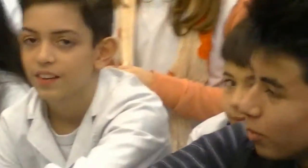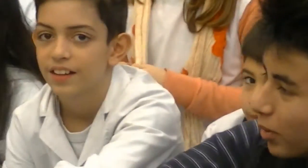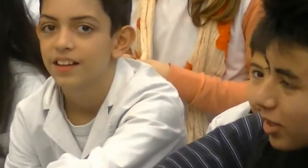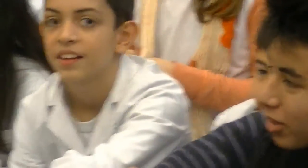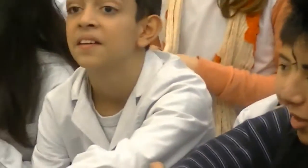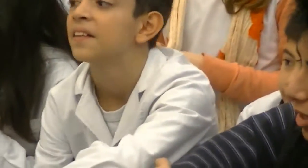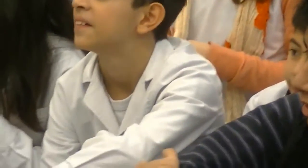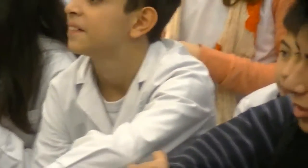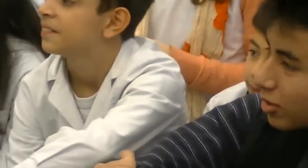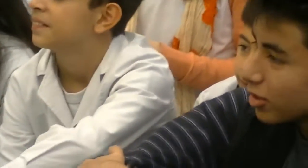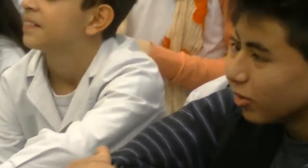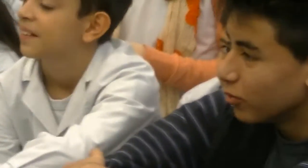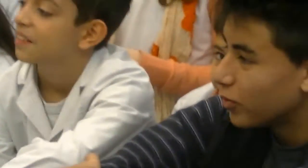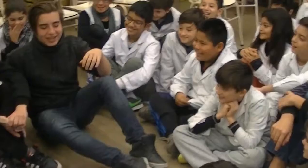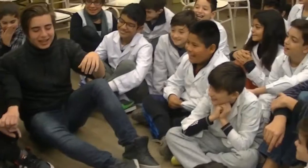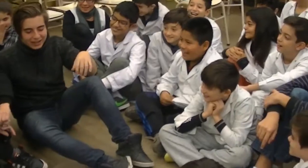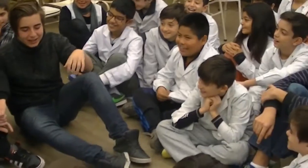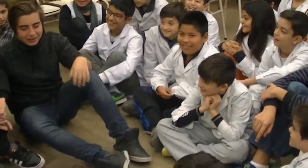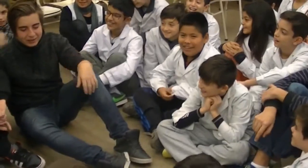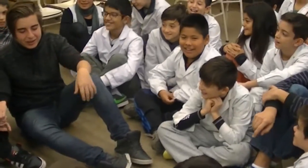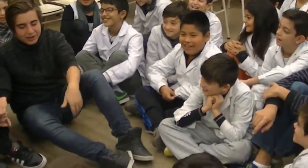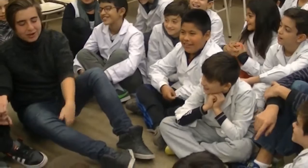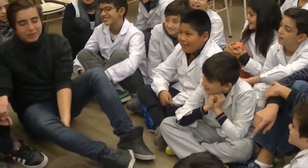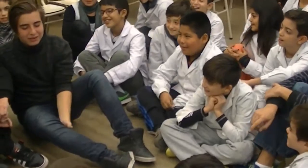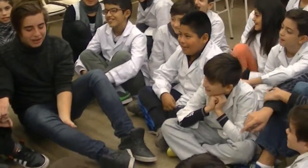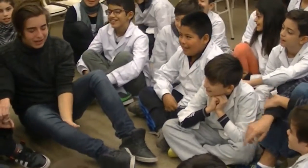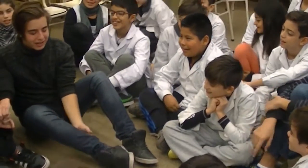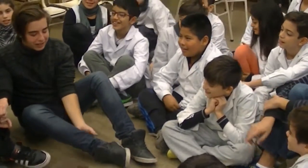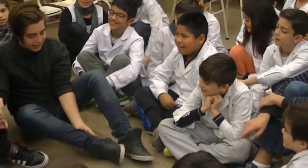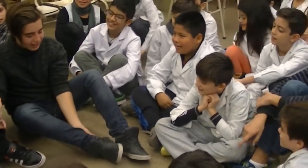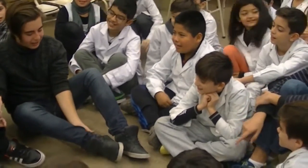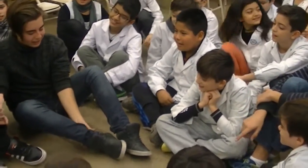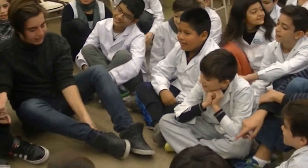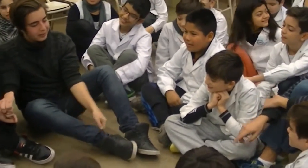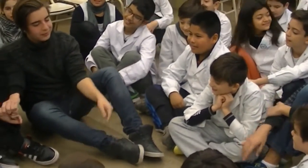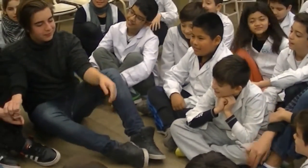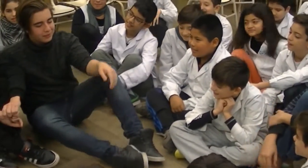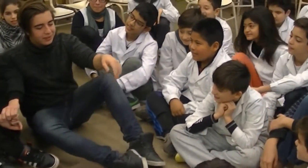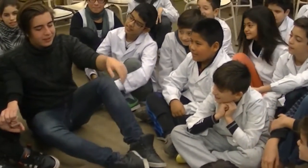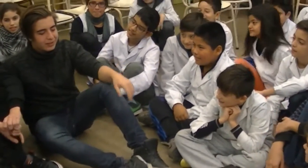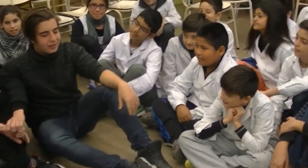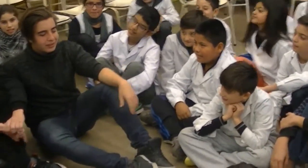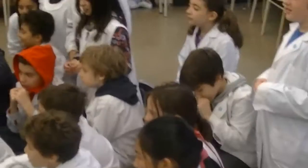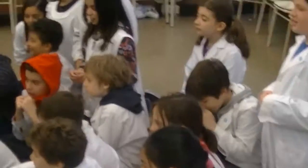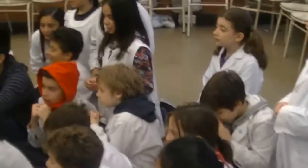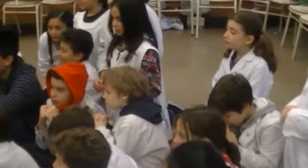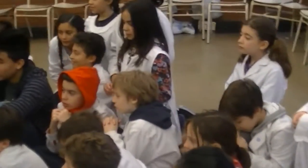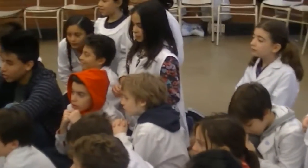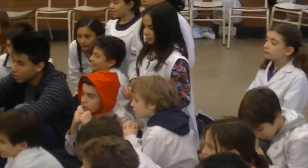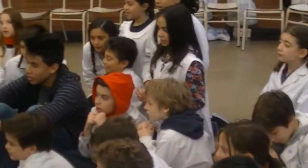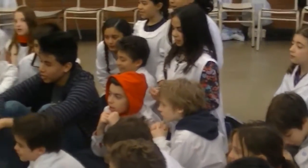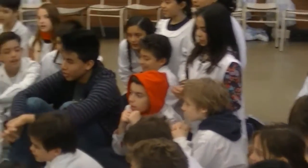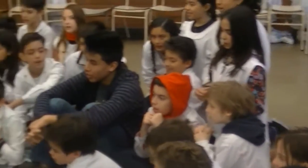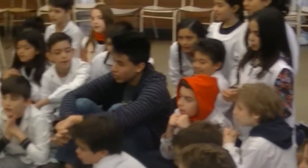convertirse nada más y nada menos que en mini agentes de prensa para darlo a conocer a todo el país, en noticieros,